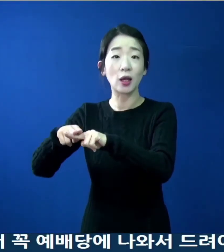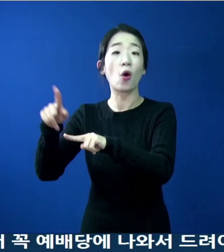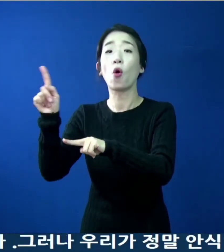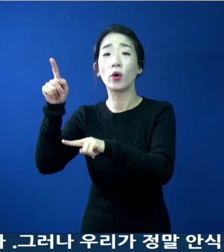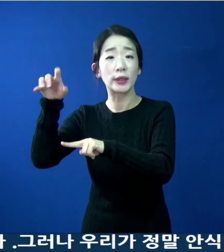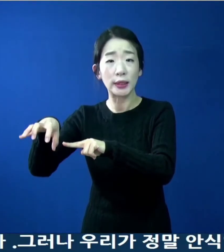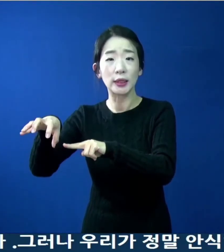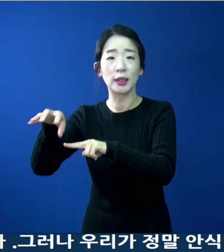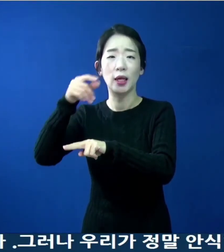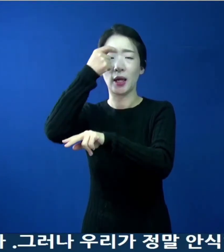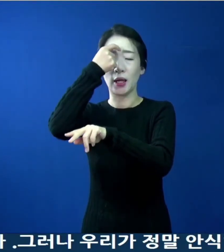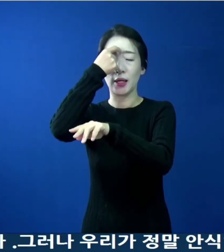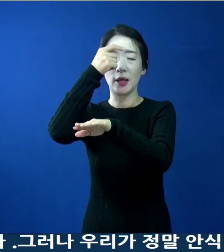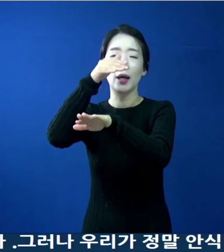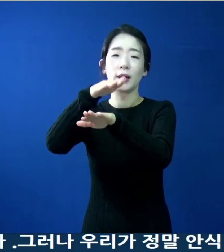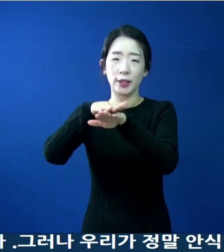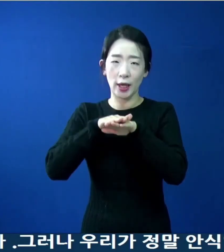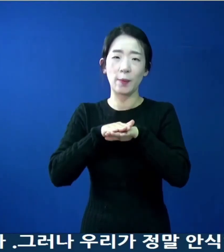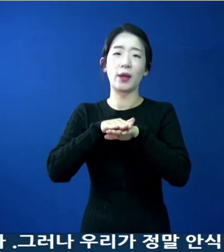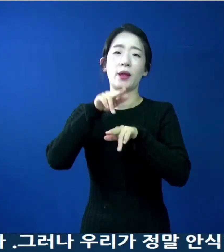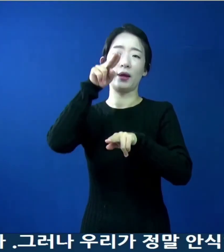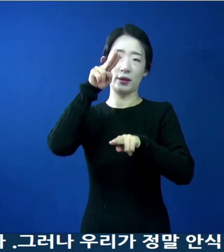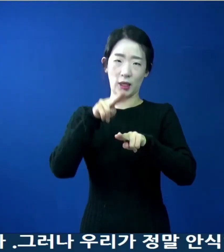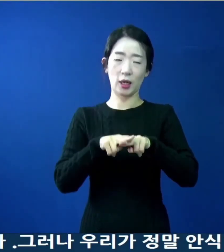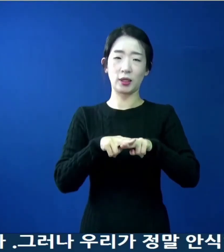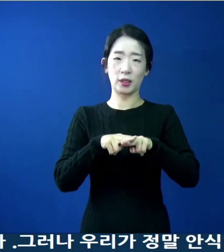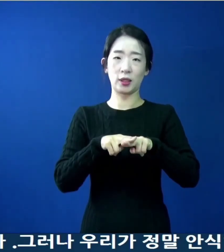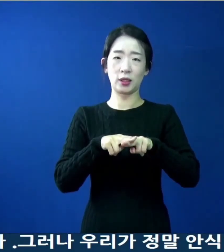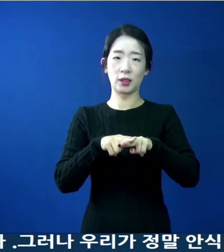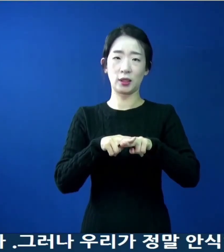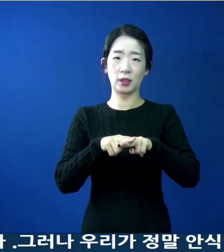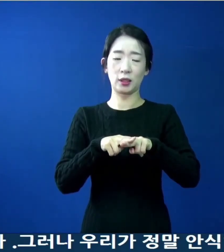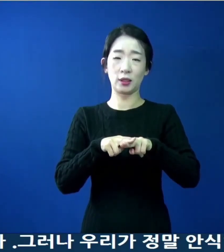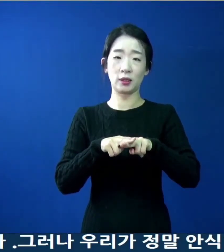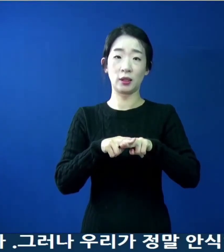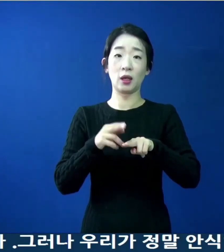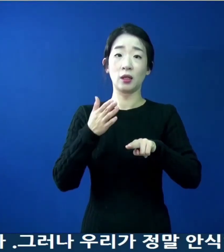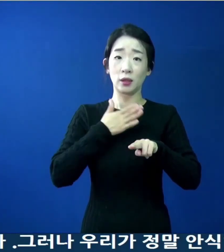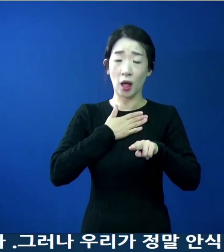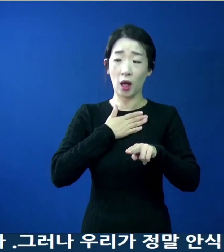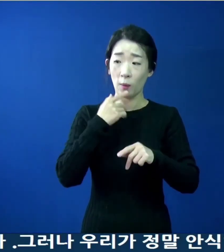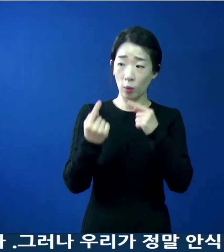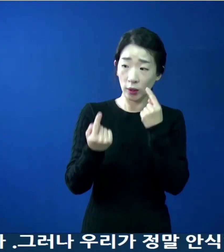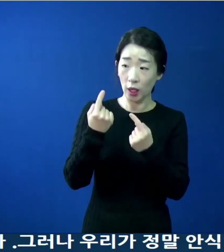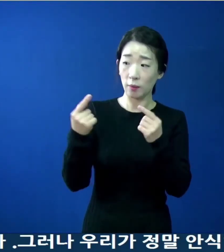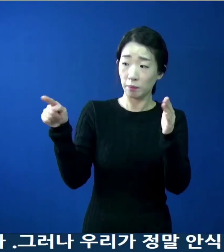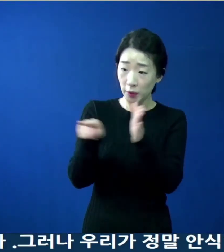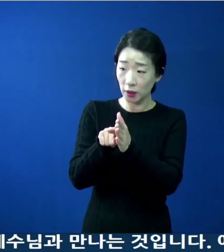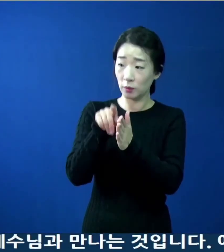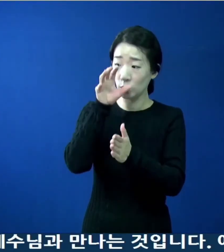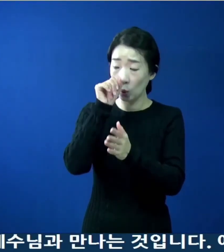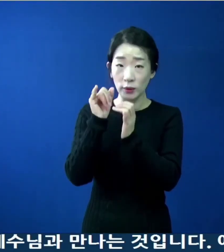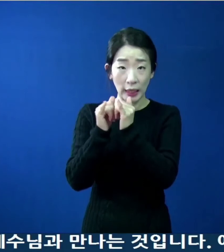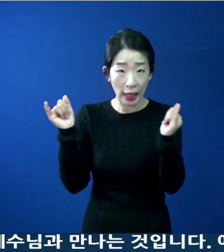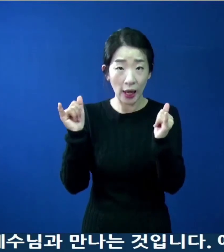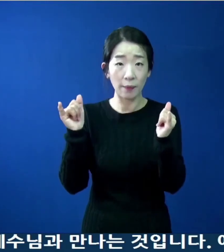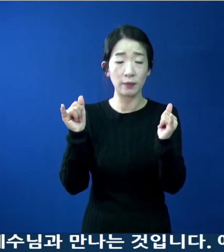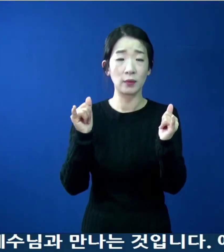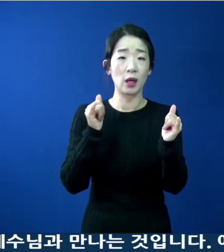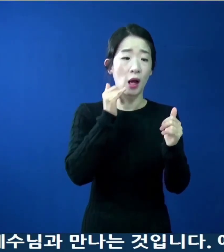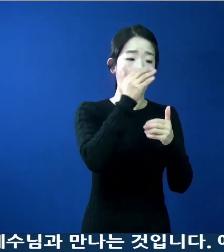않습니까? 그 예배의 자리에 나보다 믿음이 좋은 사람들과 아니면 나만큼 하나님을